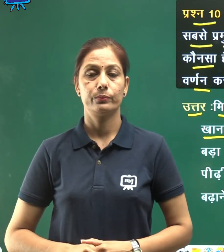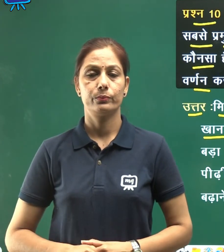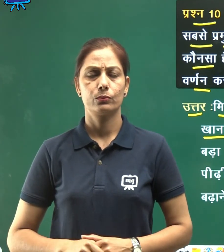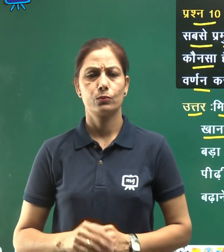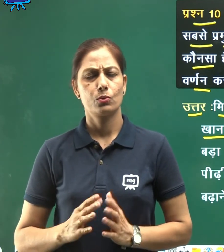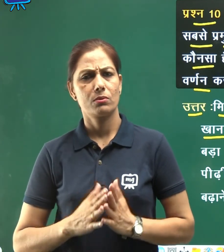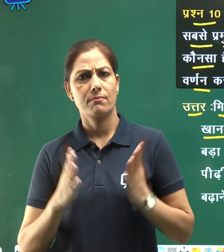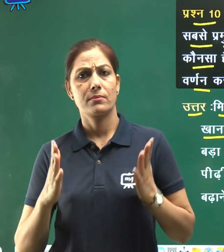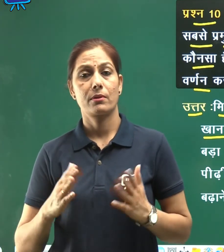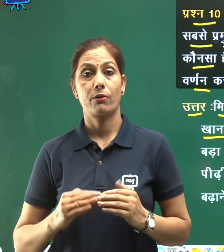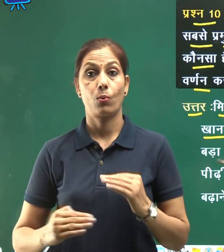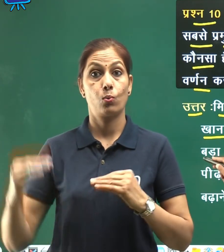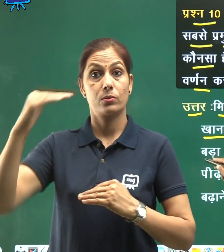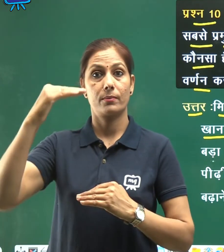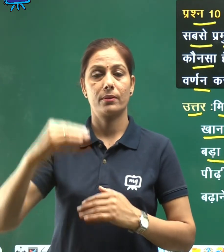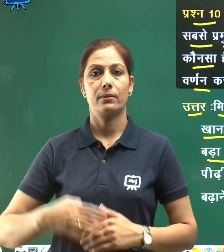सबसे बड़ा मानते थे